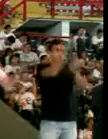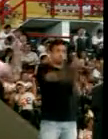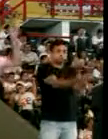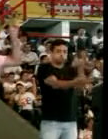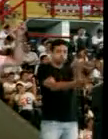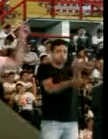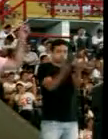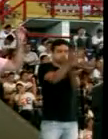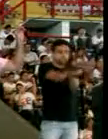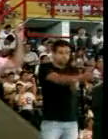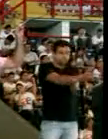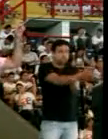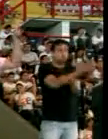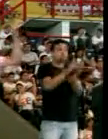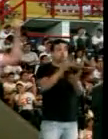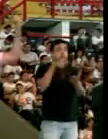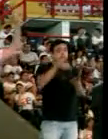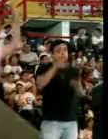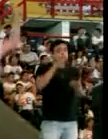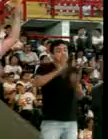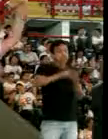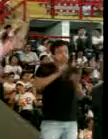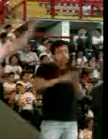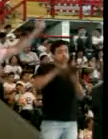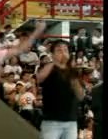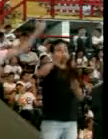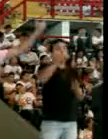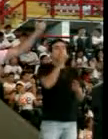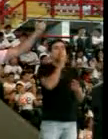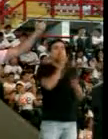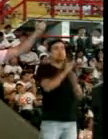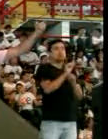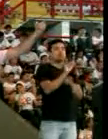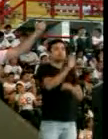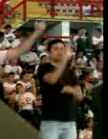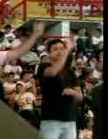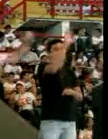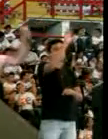consequentemente, você vai ter menos evaporação.